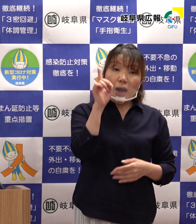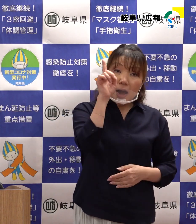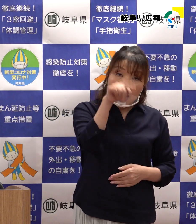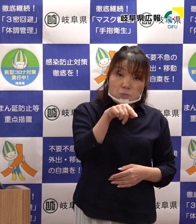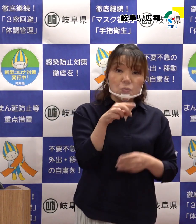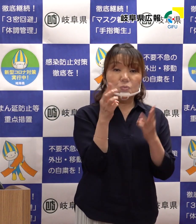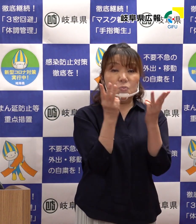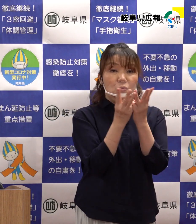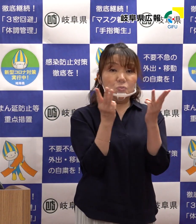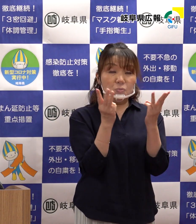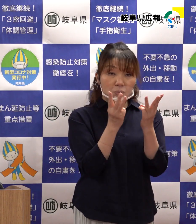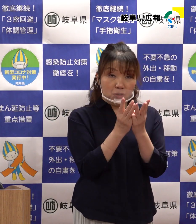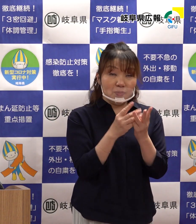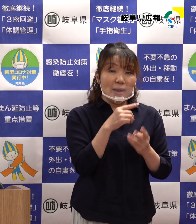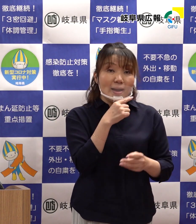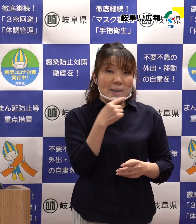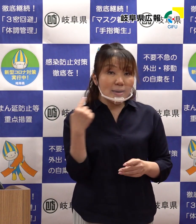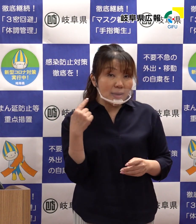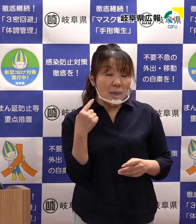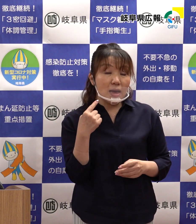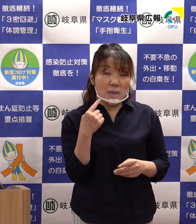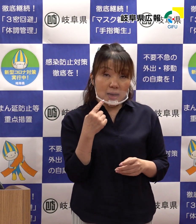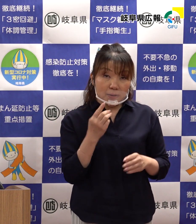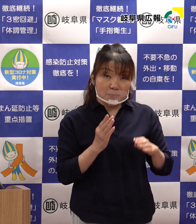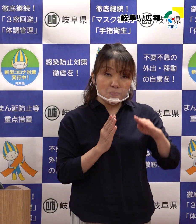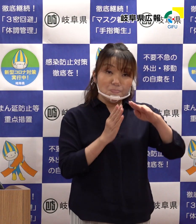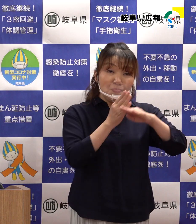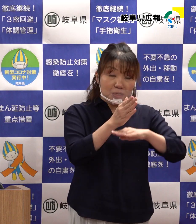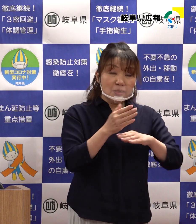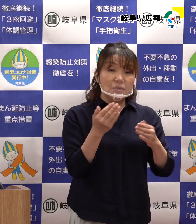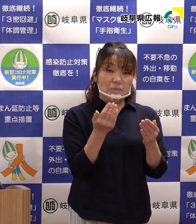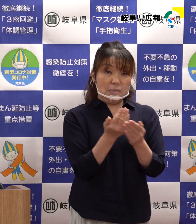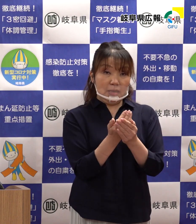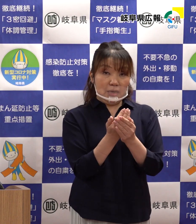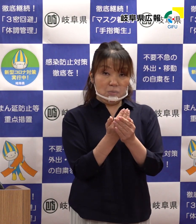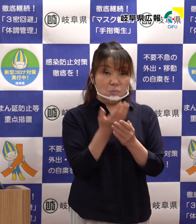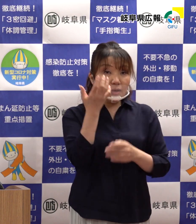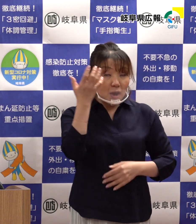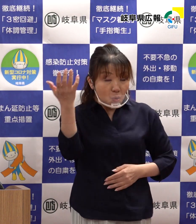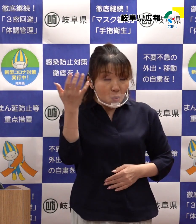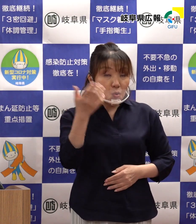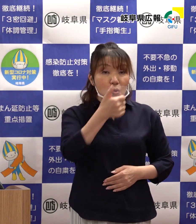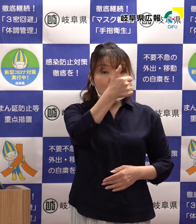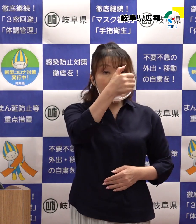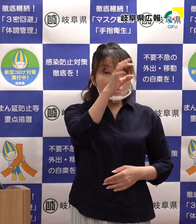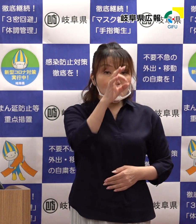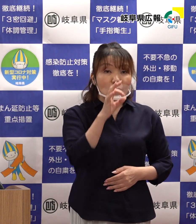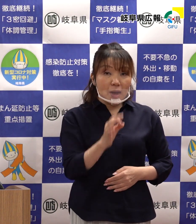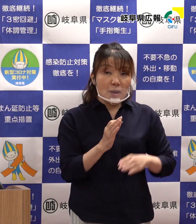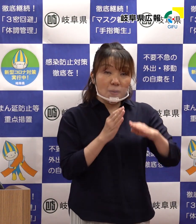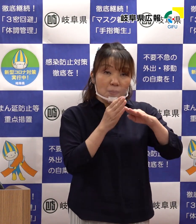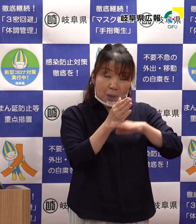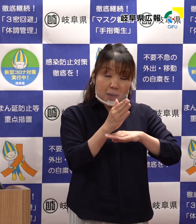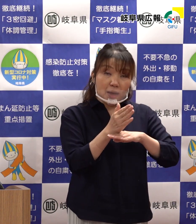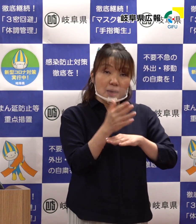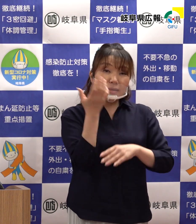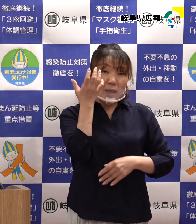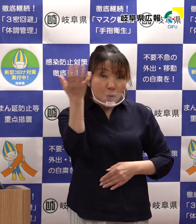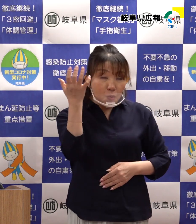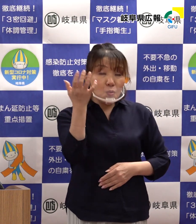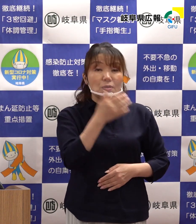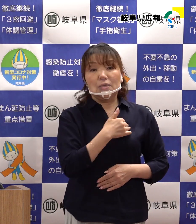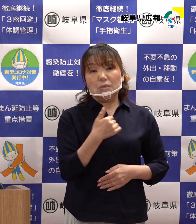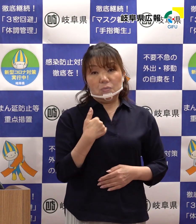る数字は、この赤いゾーンに入った数字になるであろうと、50% を上回った数字が出てくるであろうということでございます